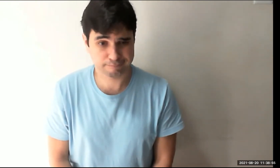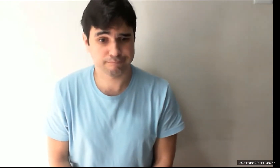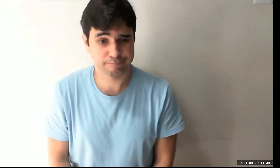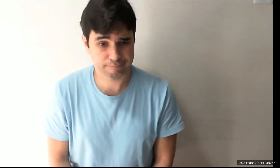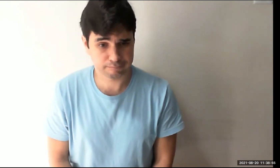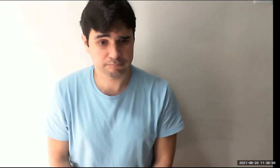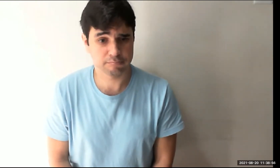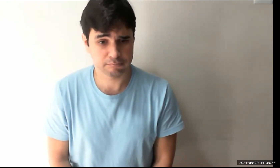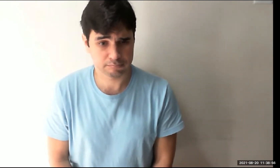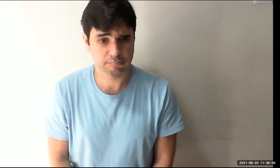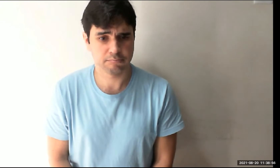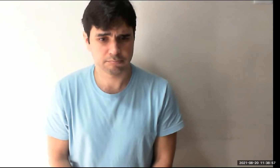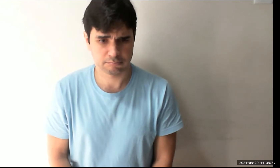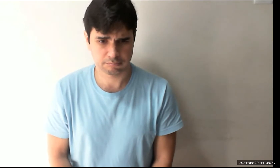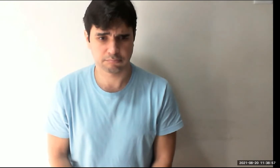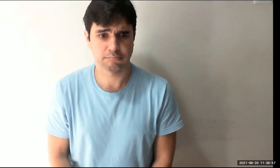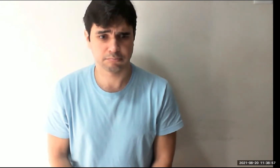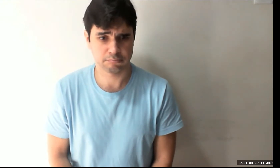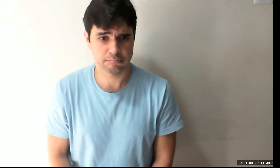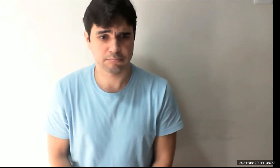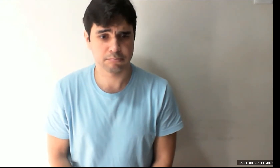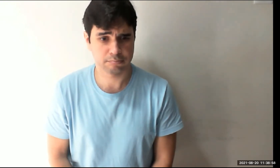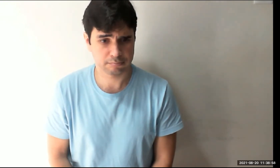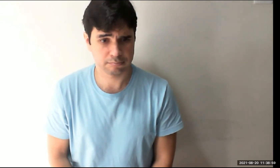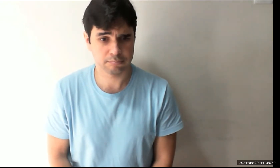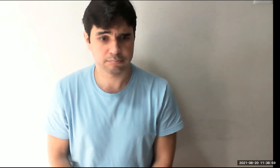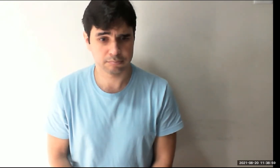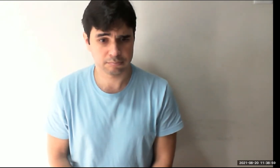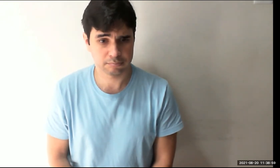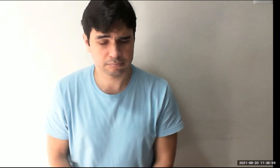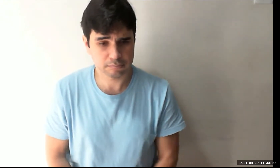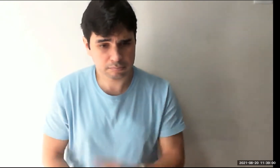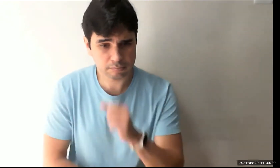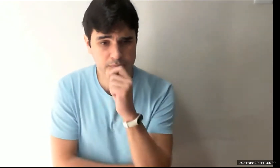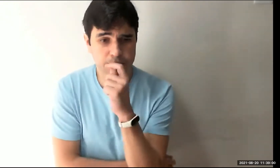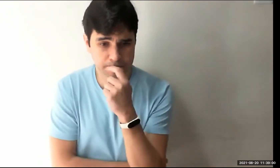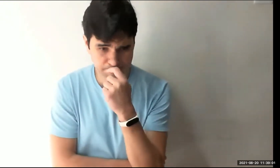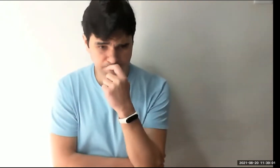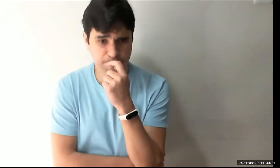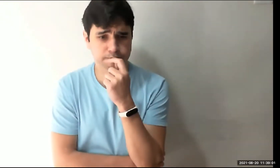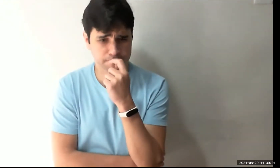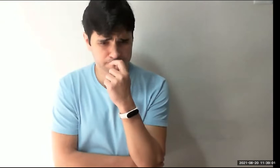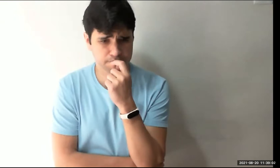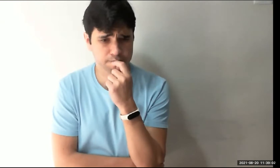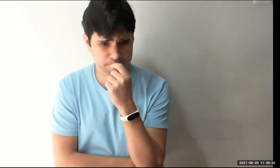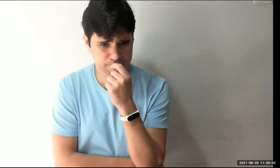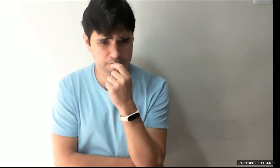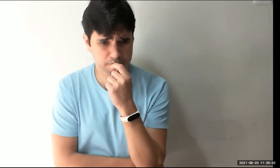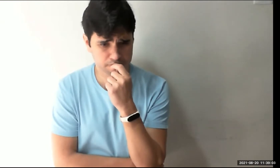pertinho do INES, havia uma parceria muito grande entre o INES e o Fluminense. Isso tem que ser incentivado de novo, eu acho,